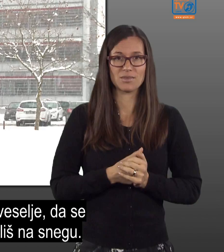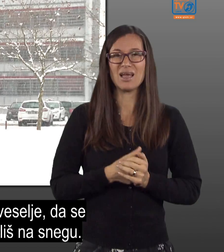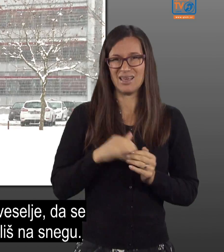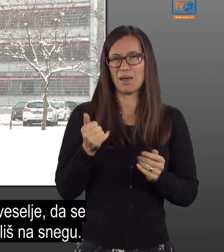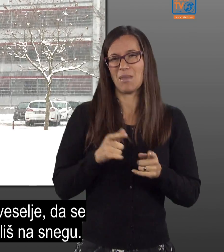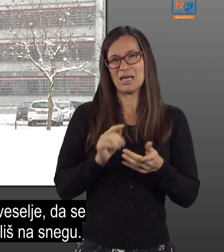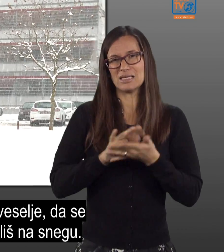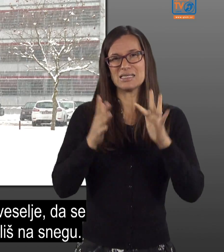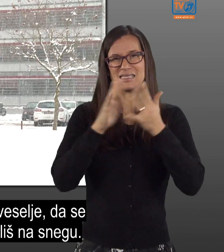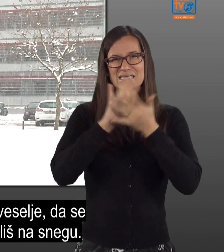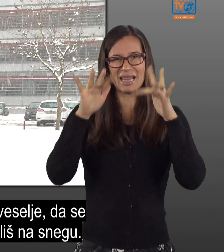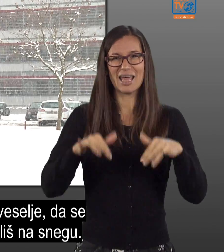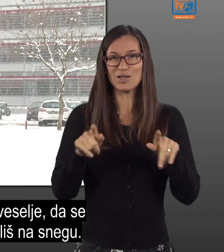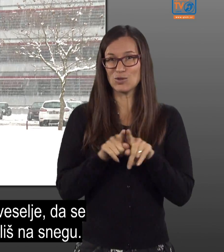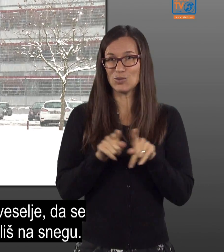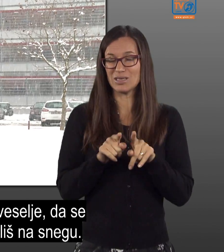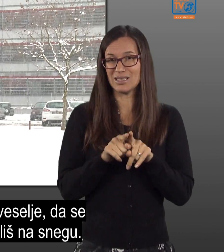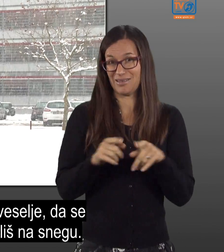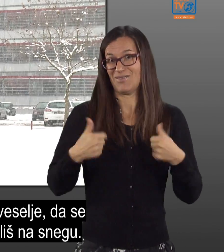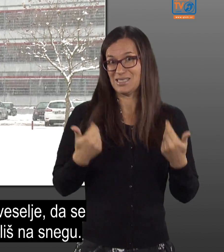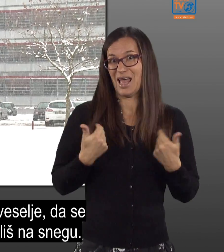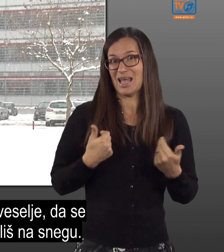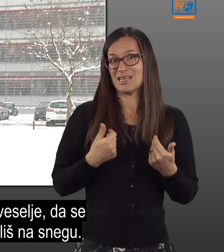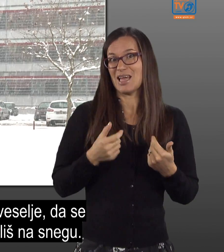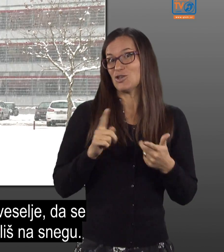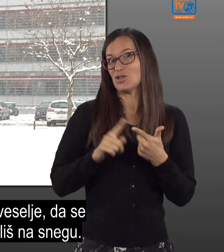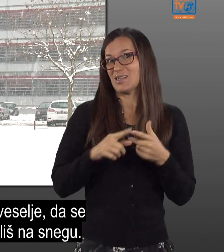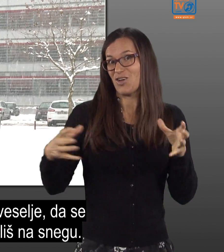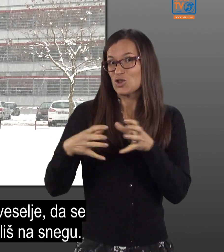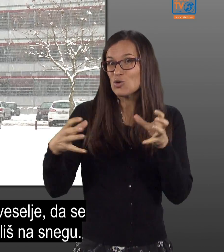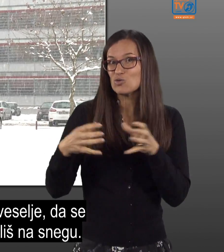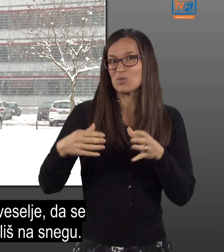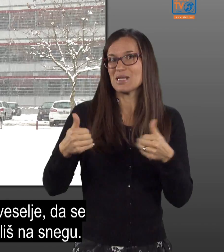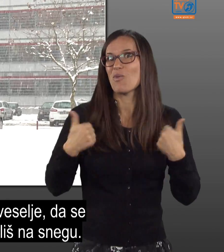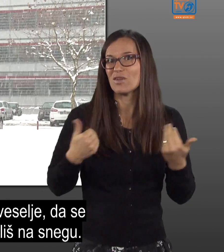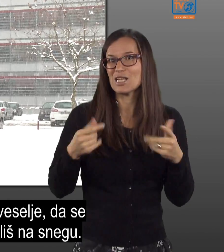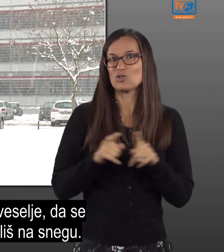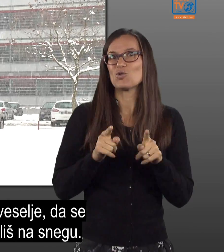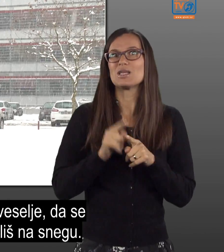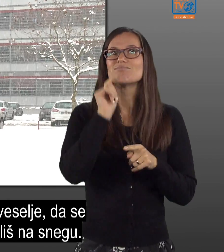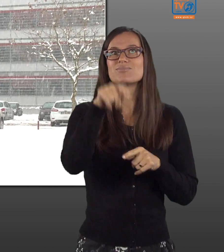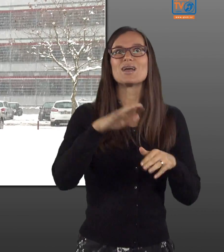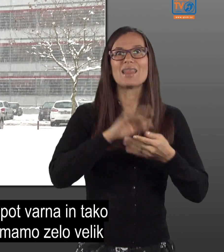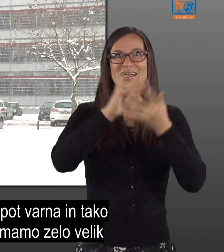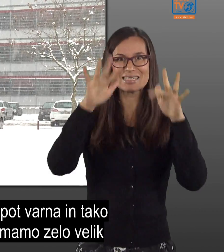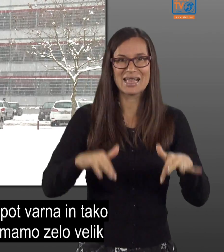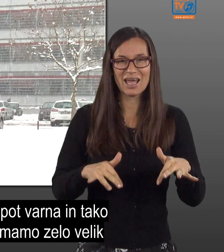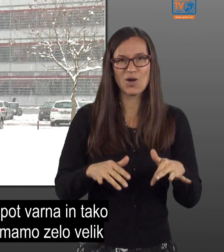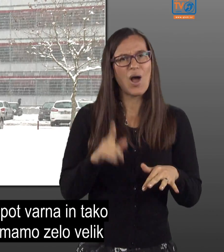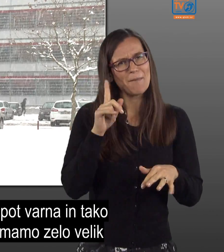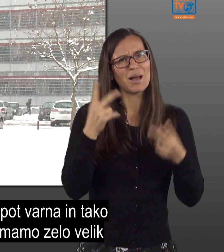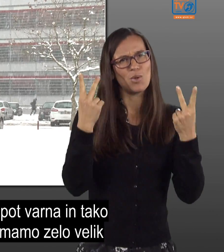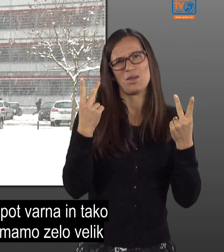Je pa tudi sneg tudi veselje, ampak tako, da se v družbi pač poveseliš tudi na snegu, tudi to je. Ampak